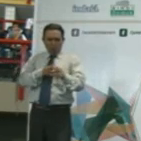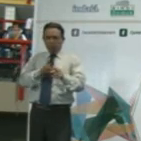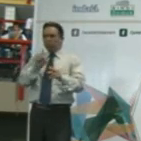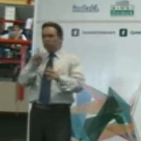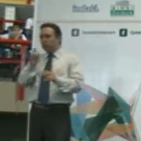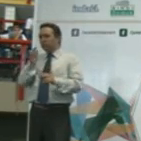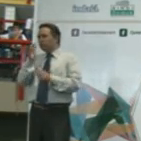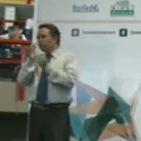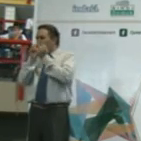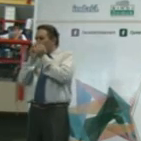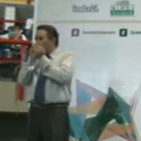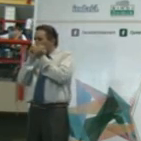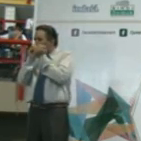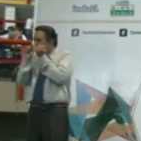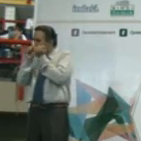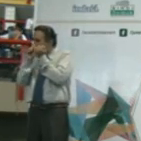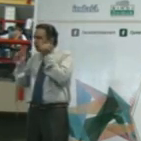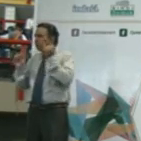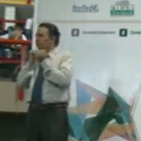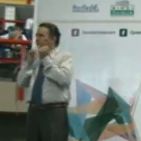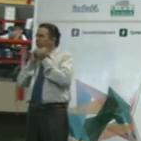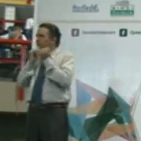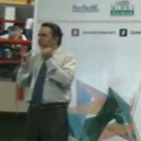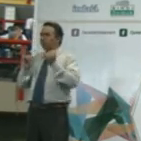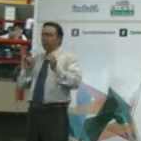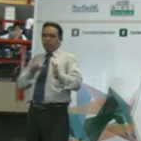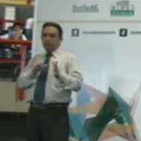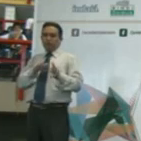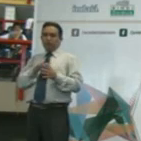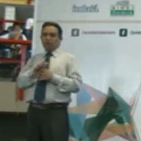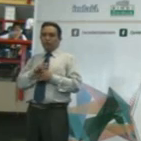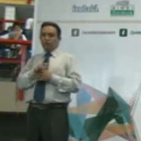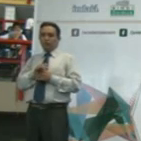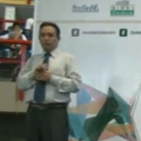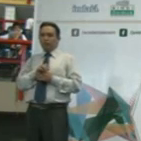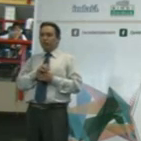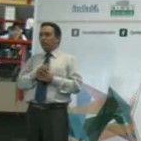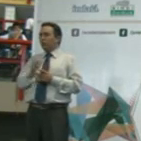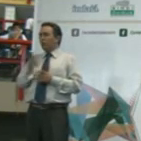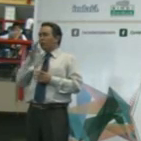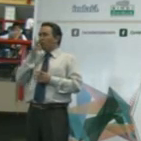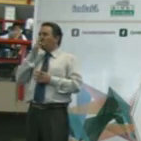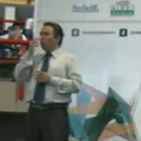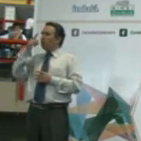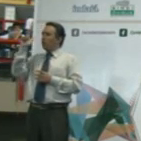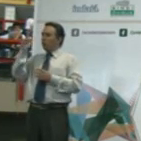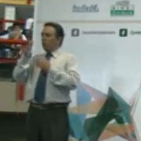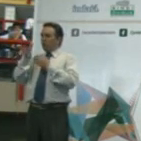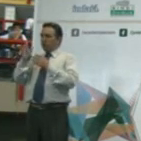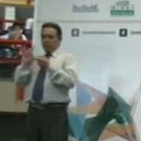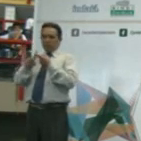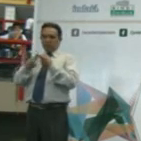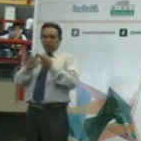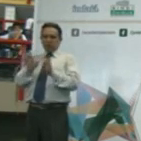questão de casa. Cada questão de casa, vocês vão ver, que é parecida com a questão de sala que a gente está